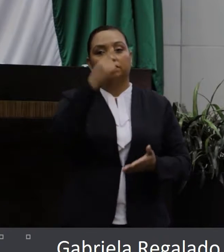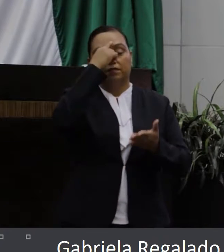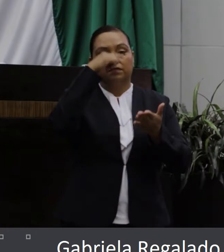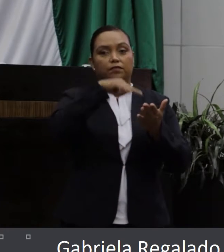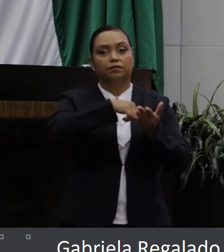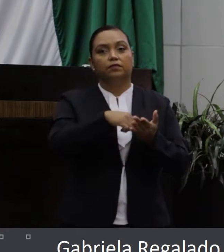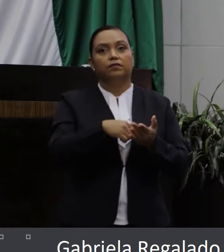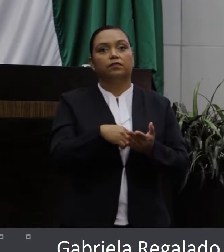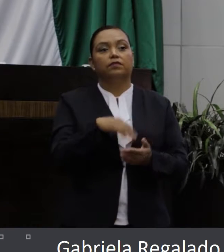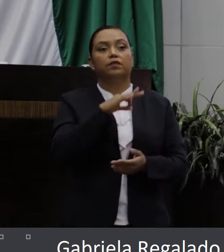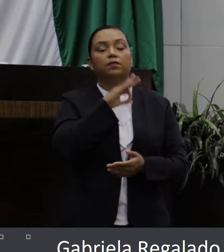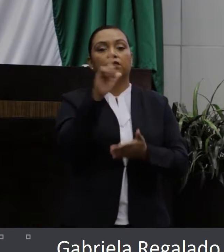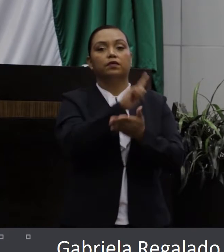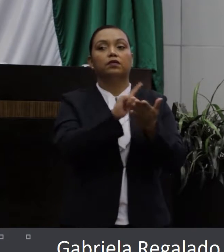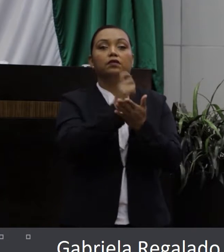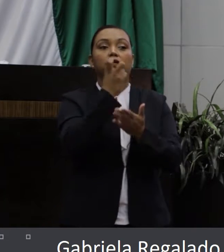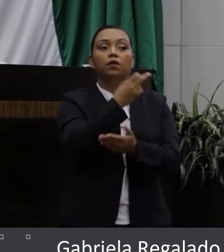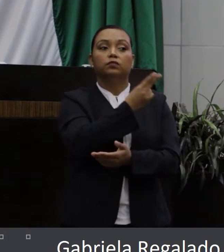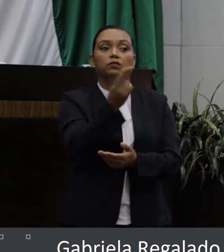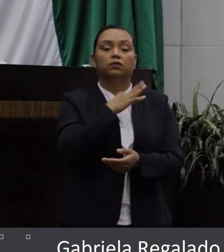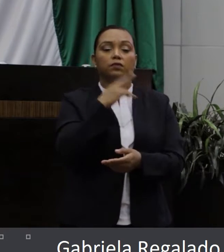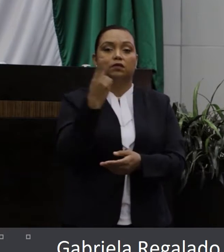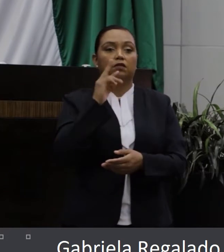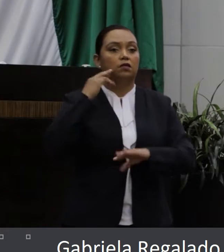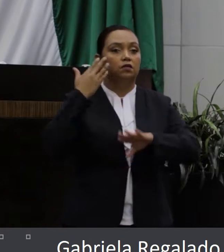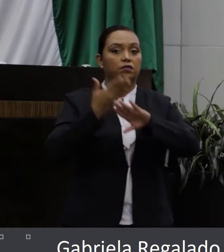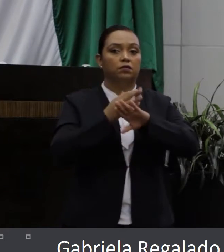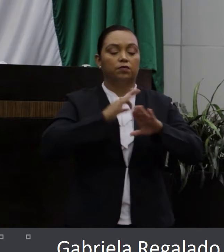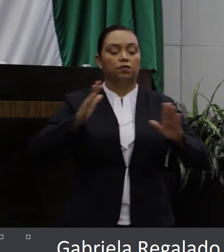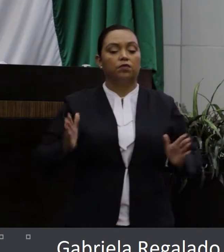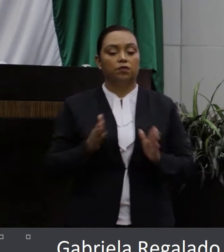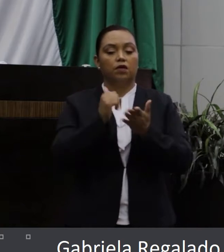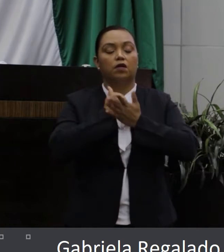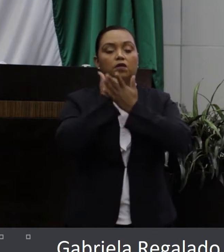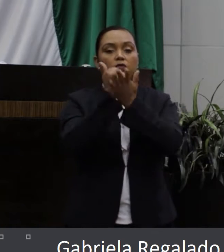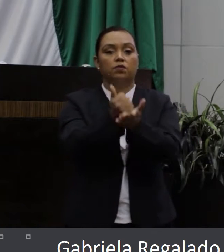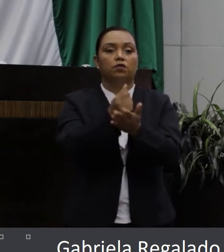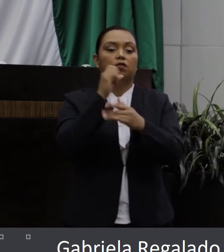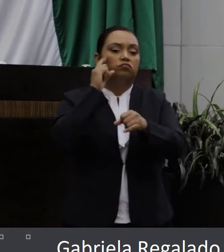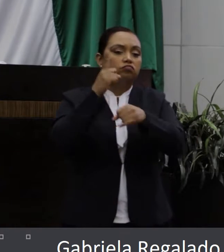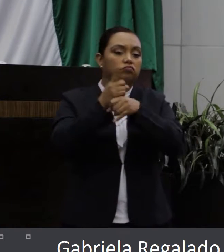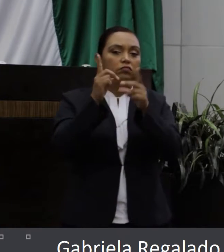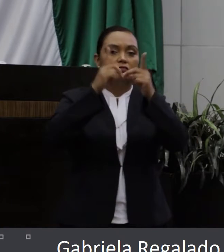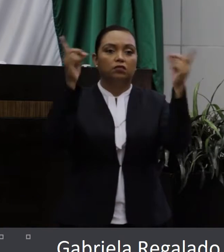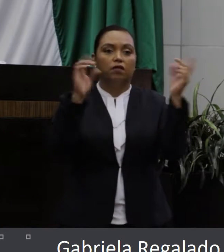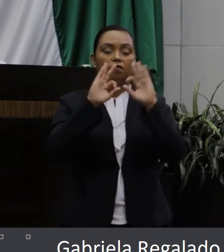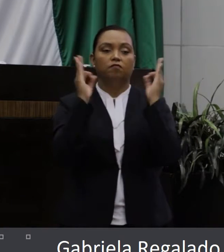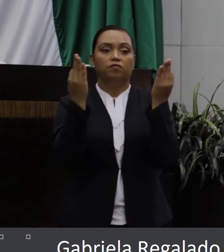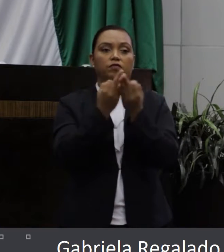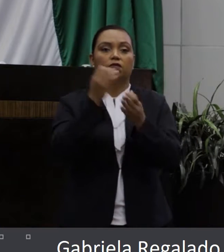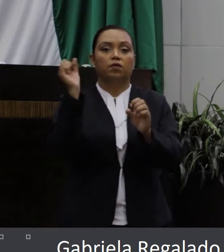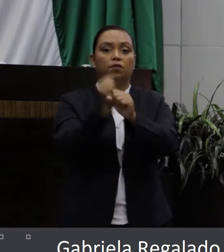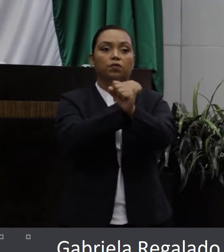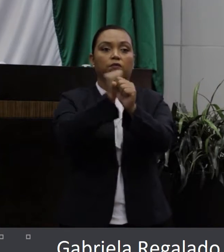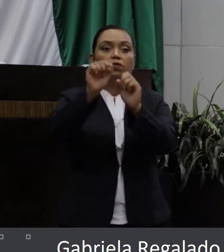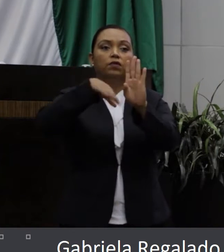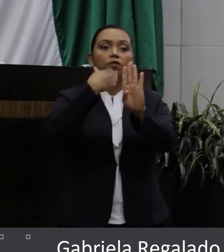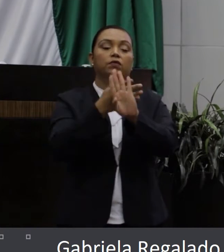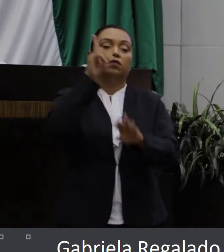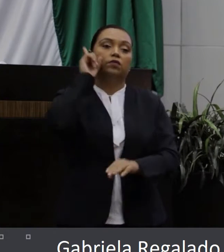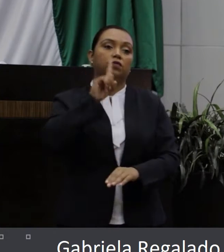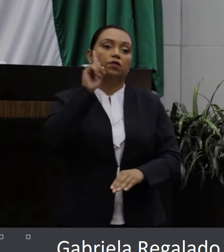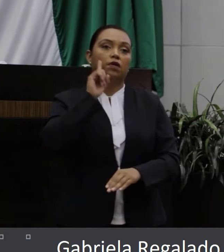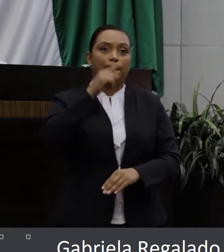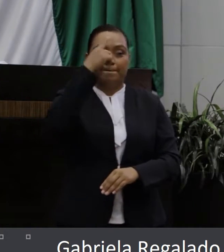consideramos que a este Poder Legislativo le corresponde coadyuvar en la identificación de las diversas formas de violencia en contra de la mujer